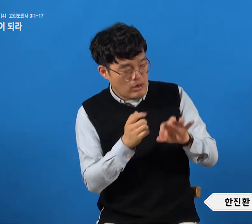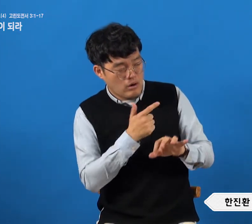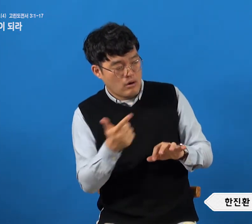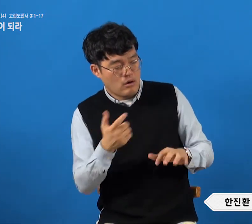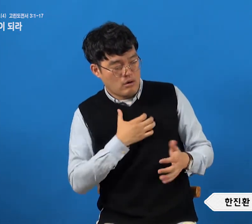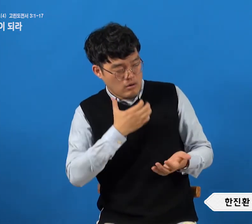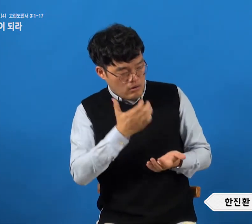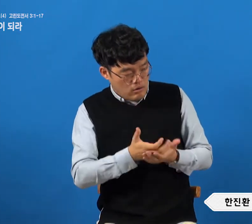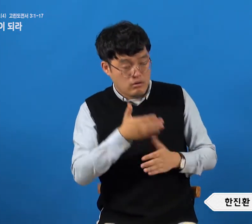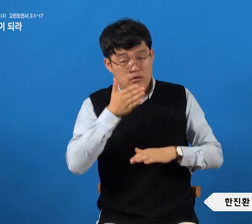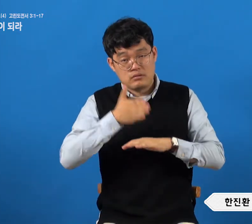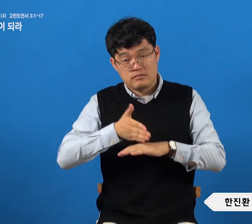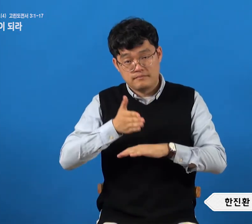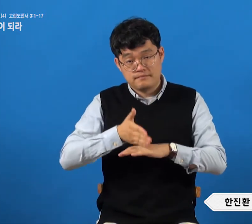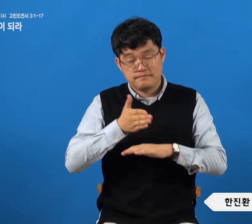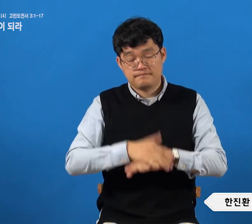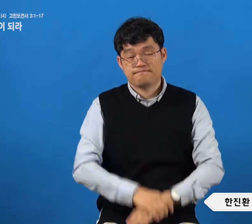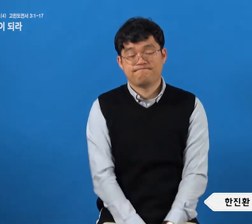감사했습니다.